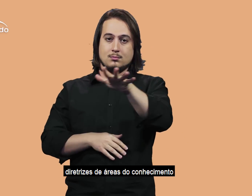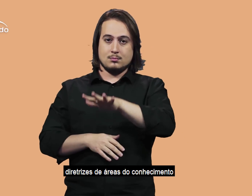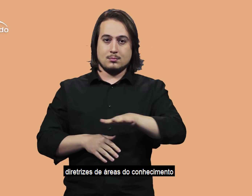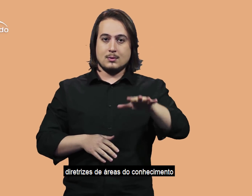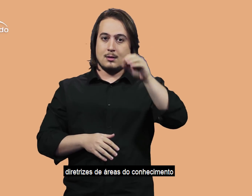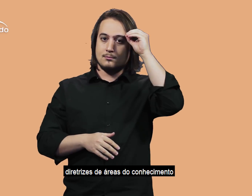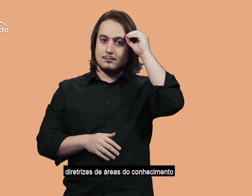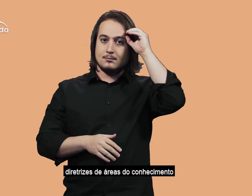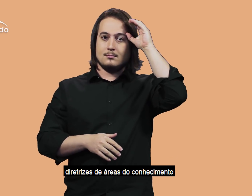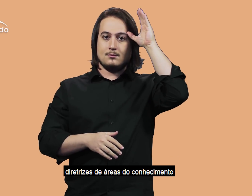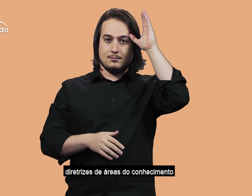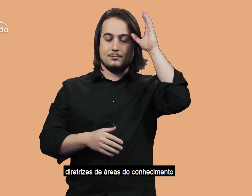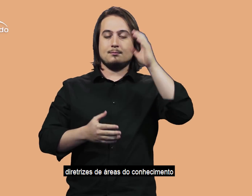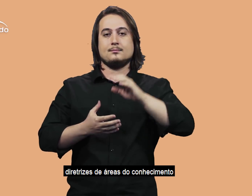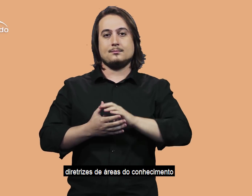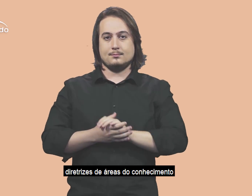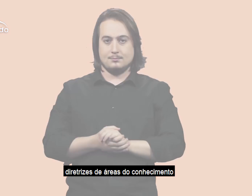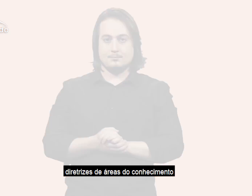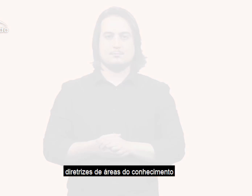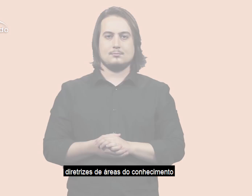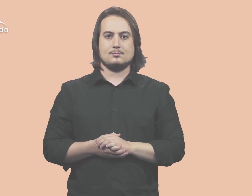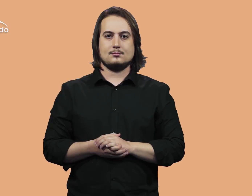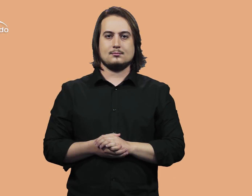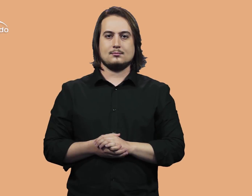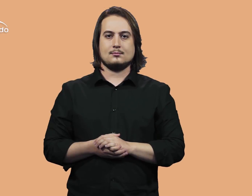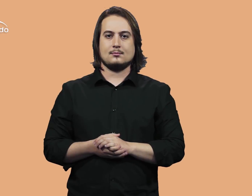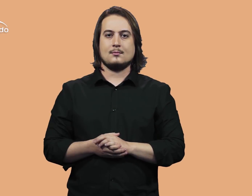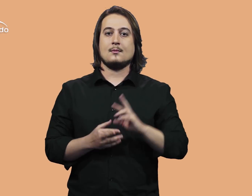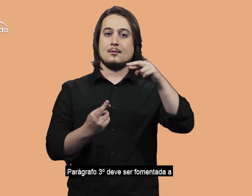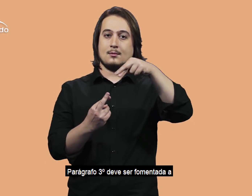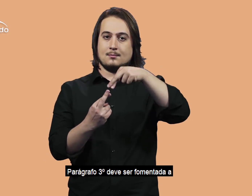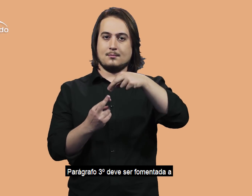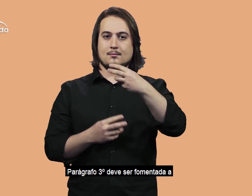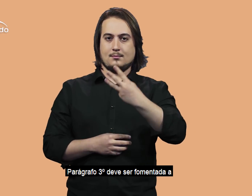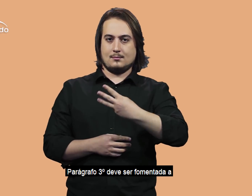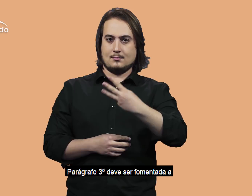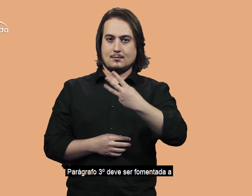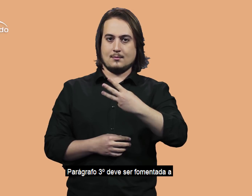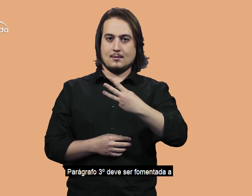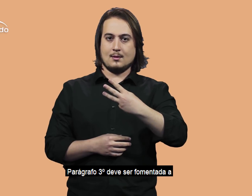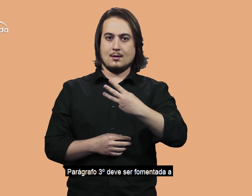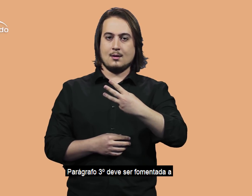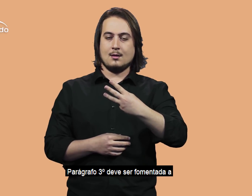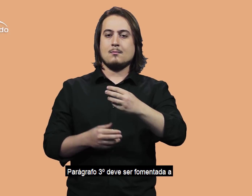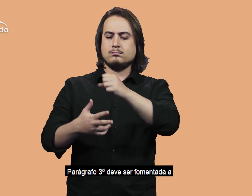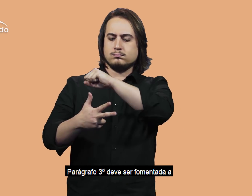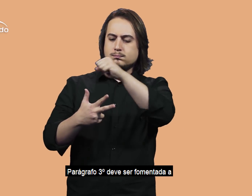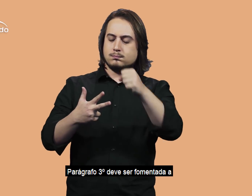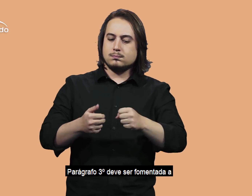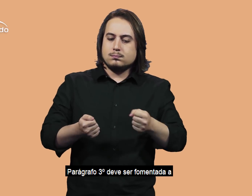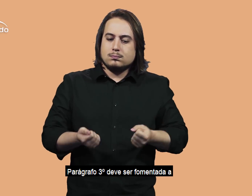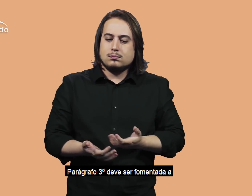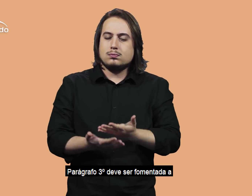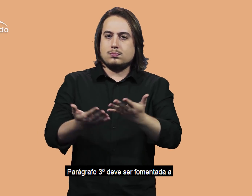áreas do conhecimento parágrafo 3º deve ser fomentada a capacitação tecnológica